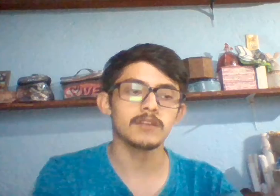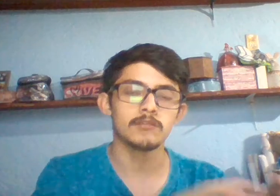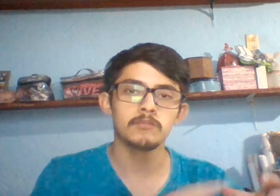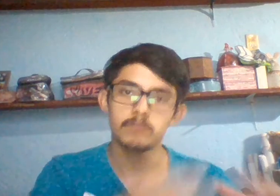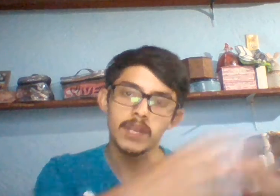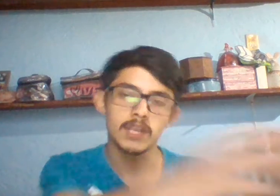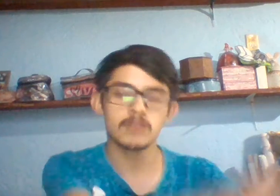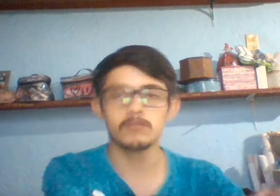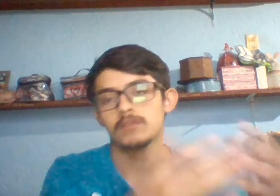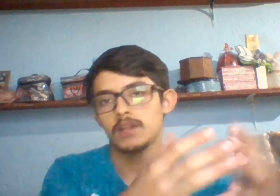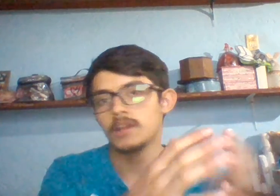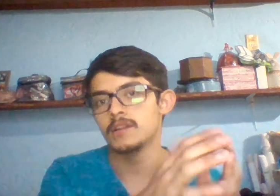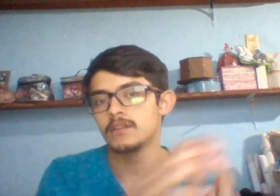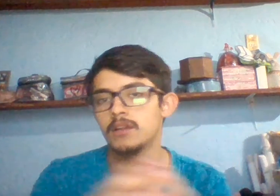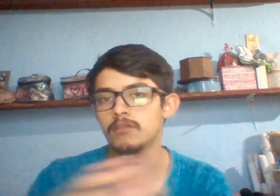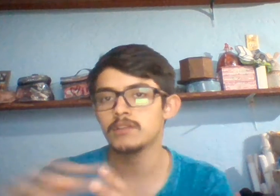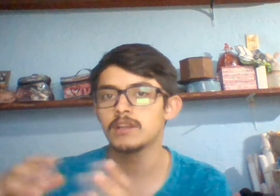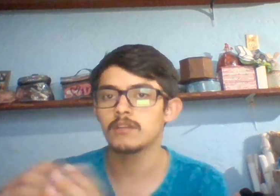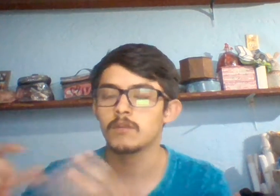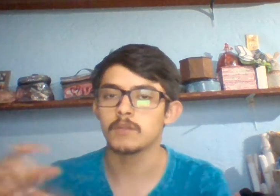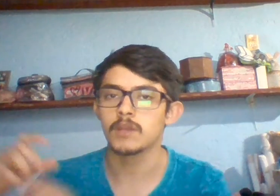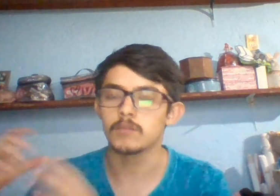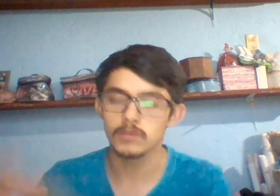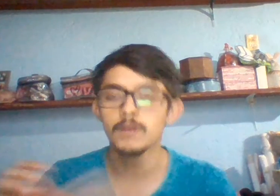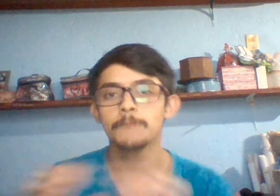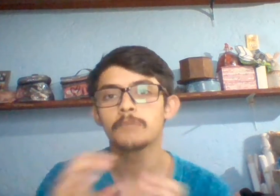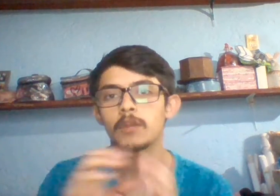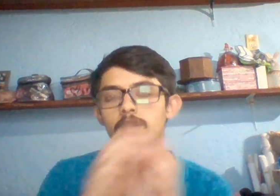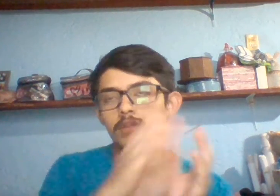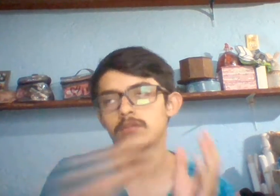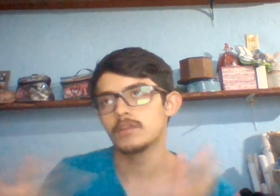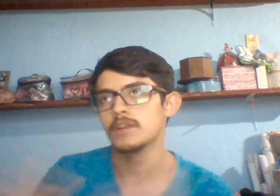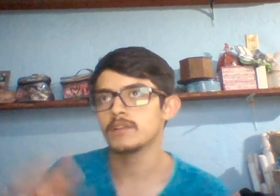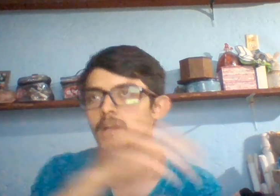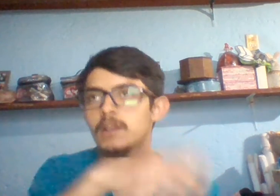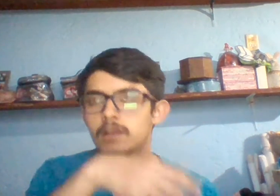un pequeño, bueno, no está conforme al motor, bueno, está